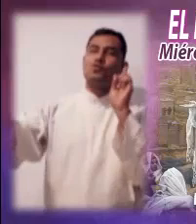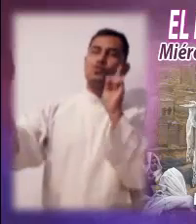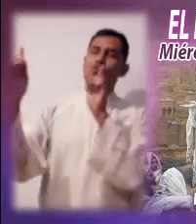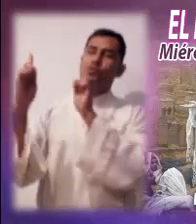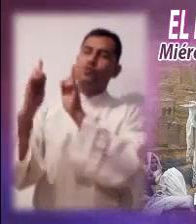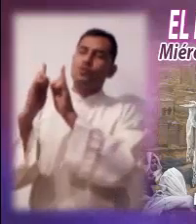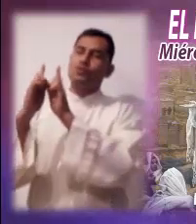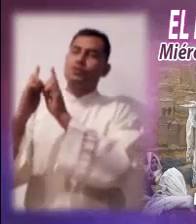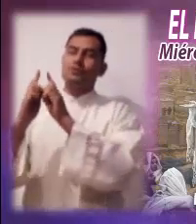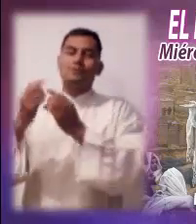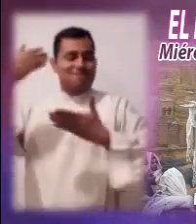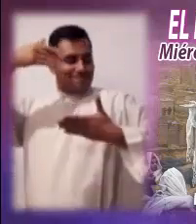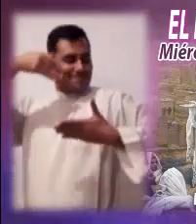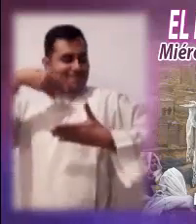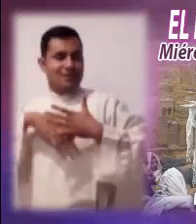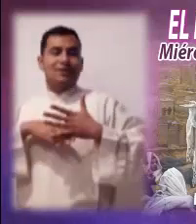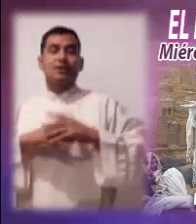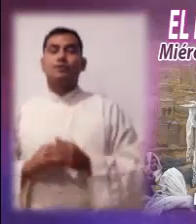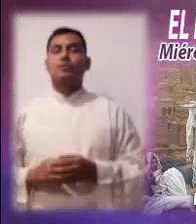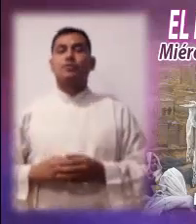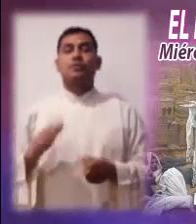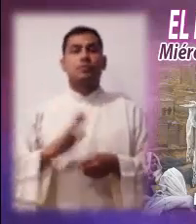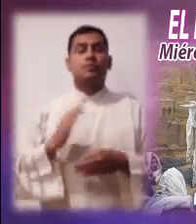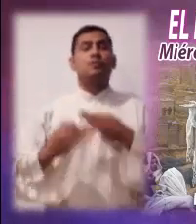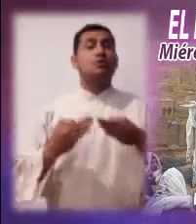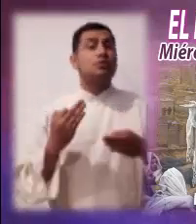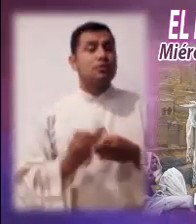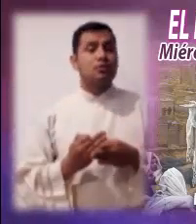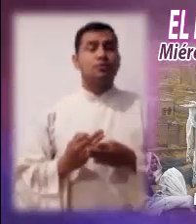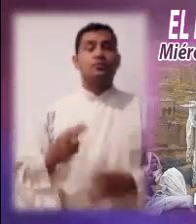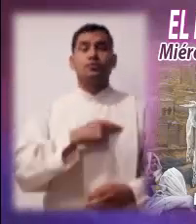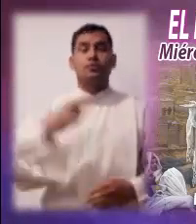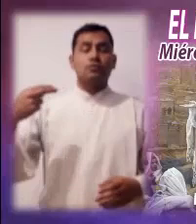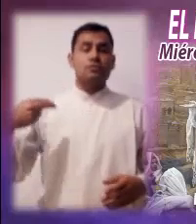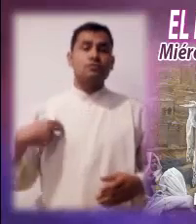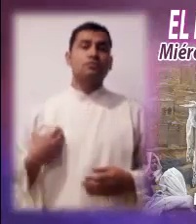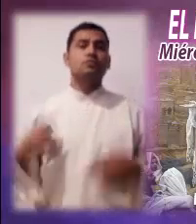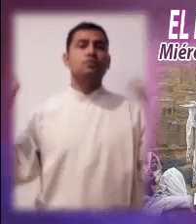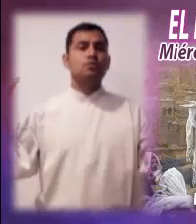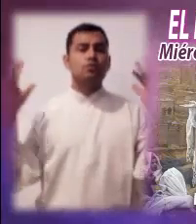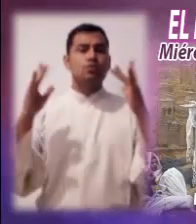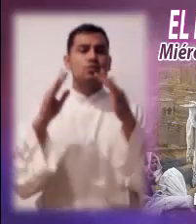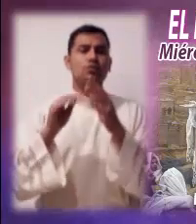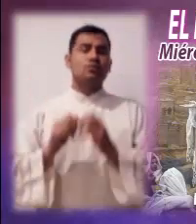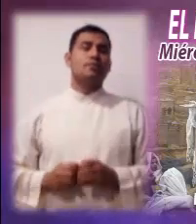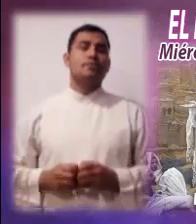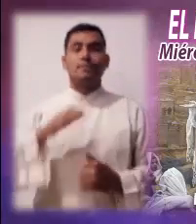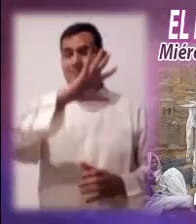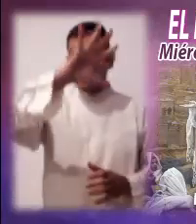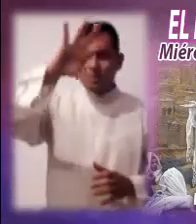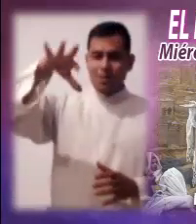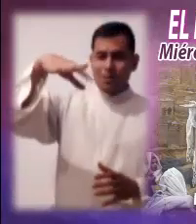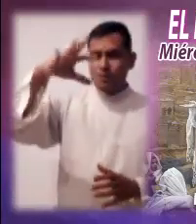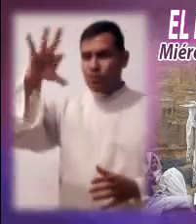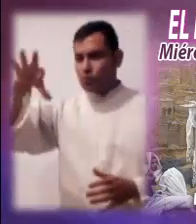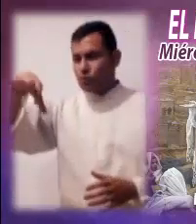actitud del enamorado que busca hasta en los pequeños detalles tener la delicadeza del